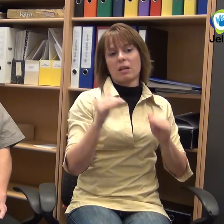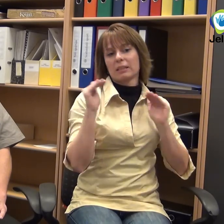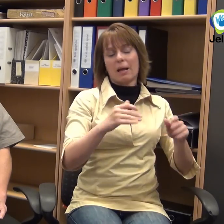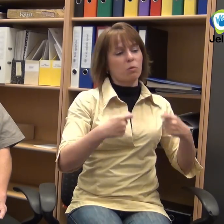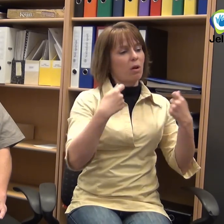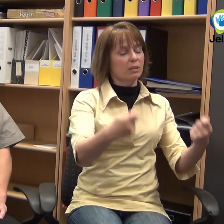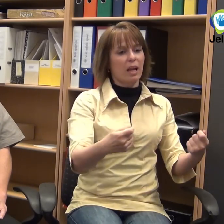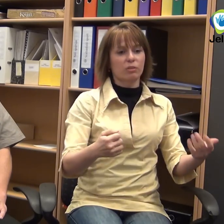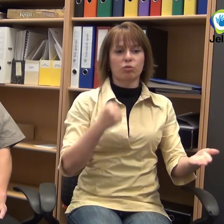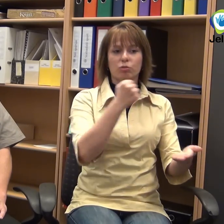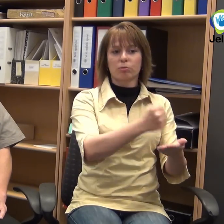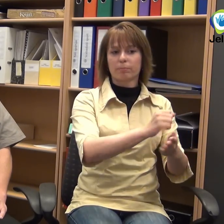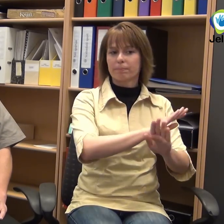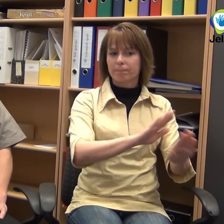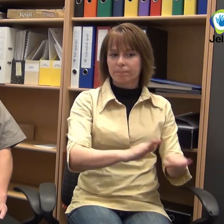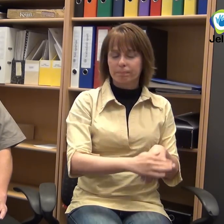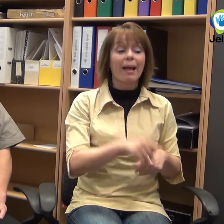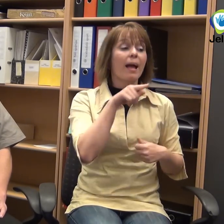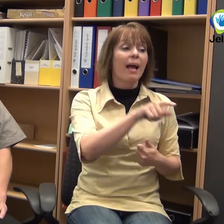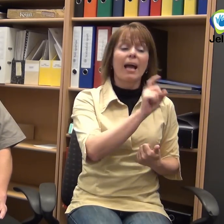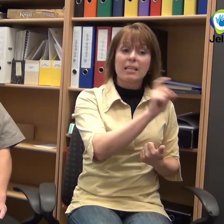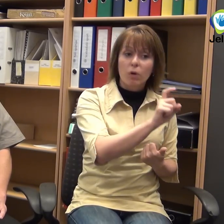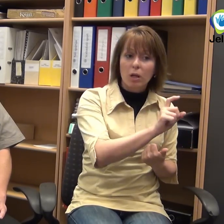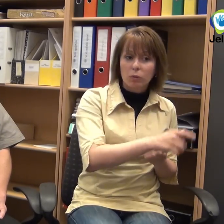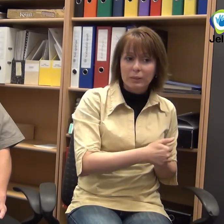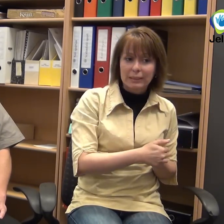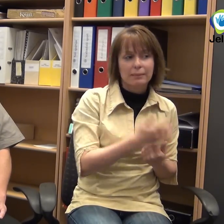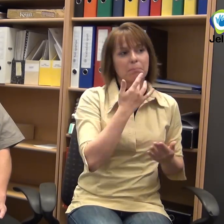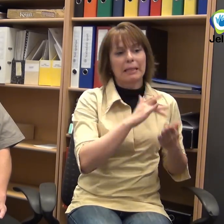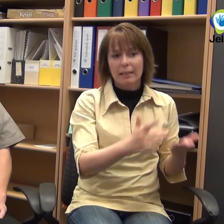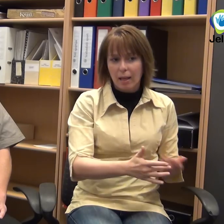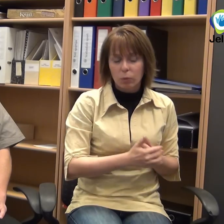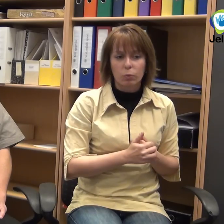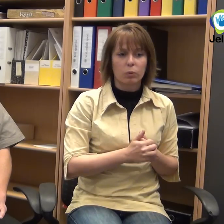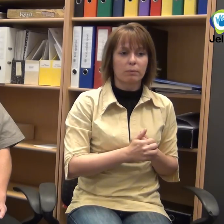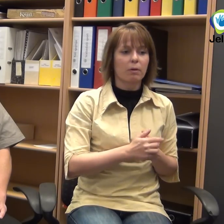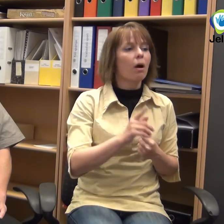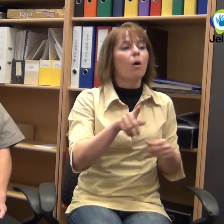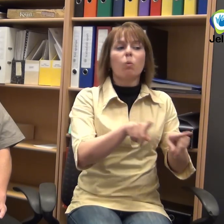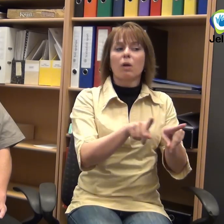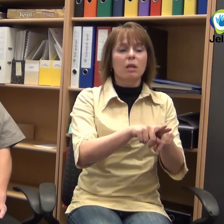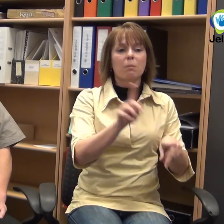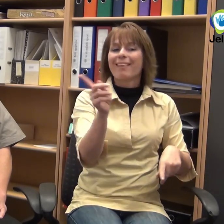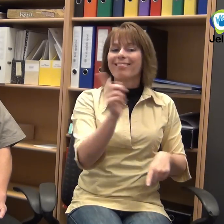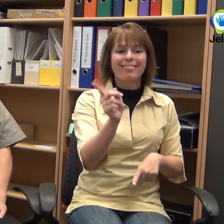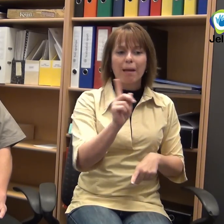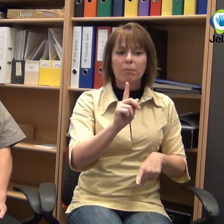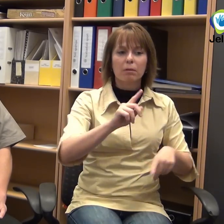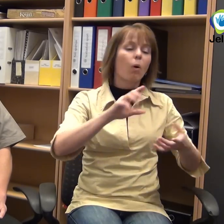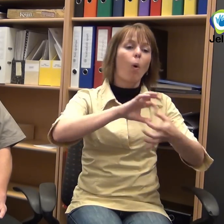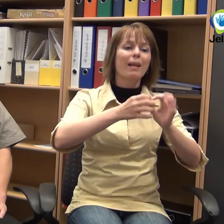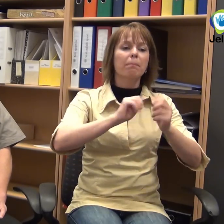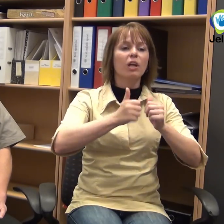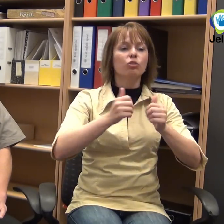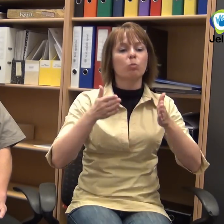támogatja. Ez vonatkozik, vagy vonatkozott például a nem olimpiai